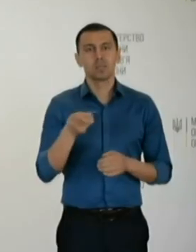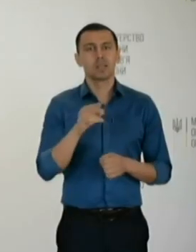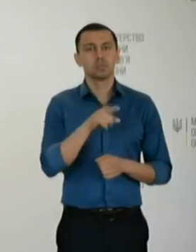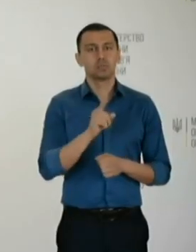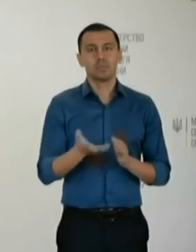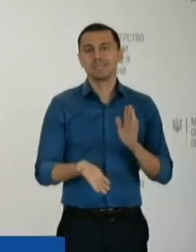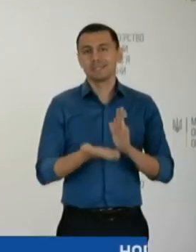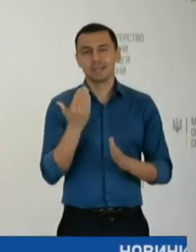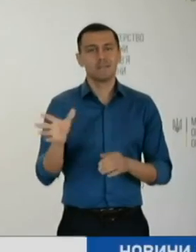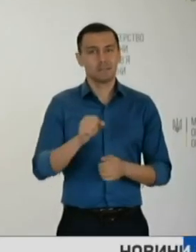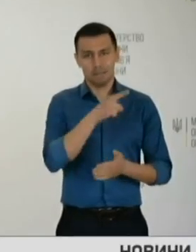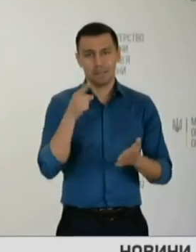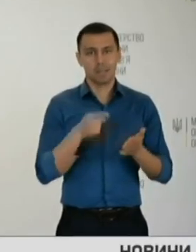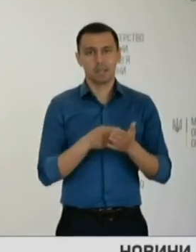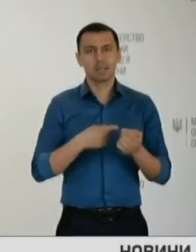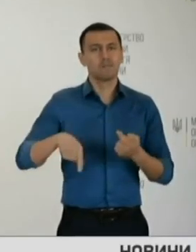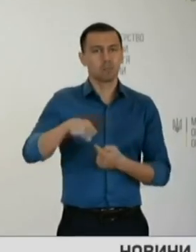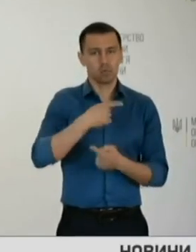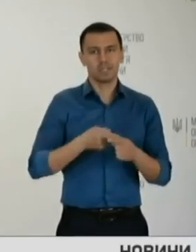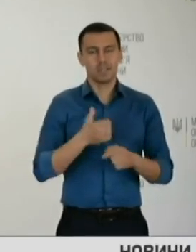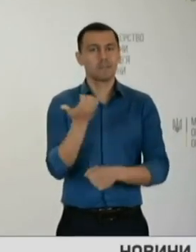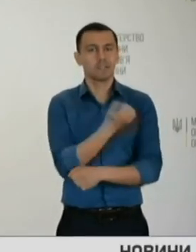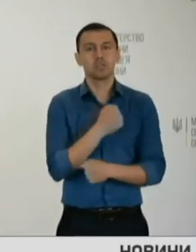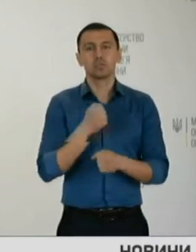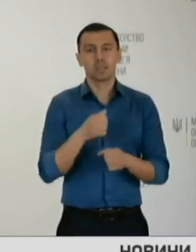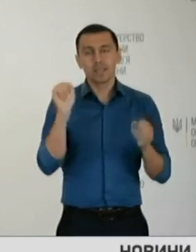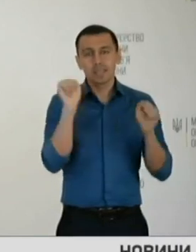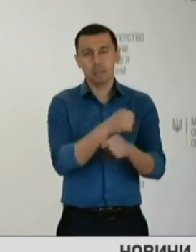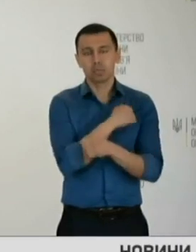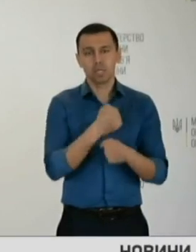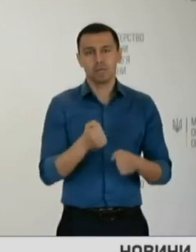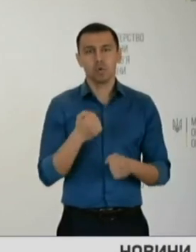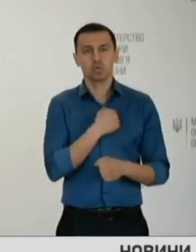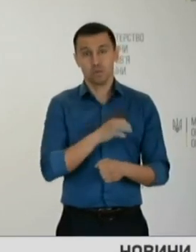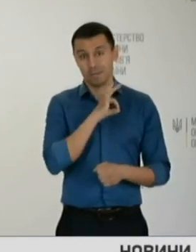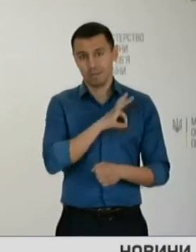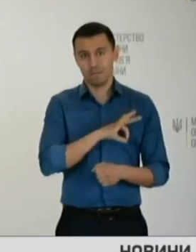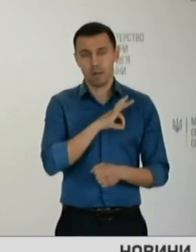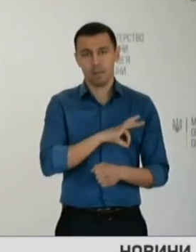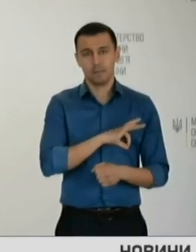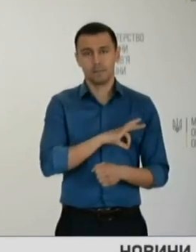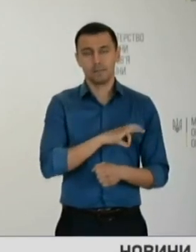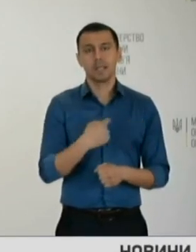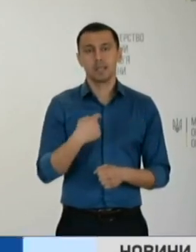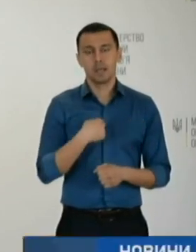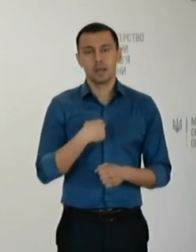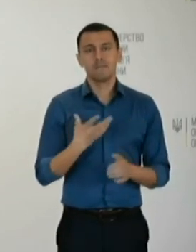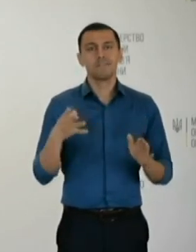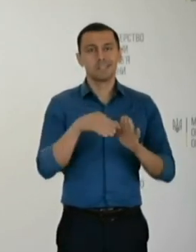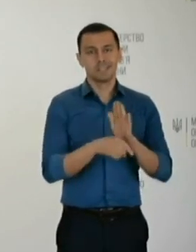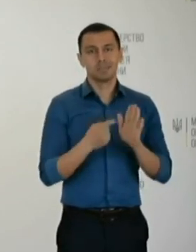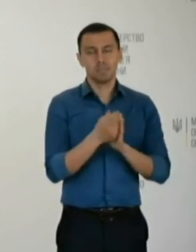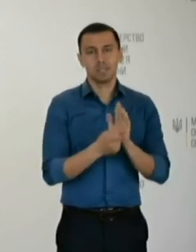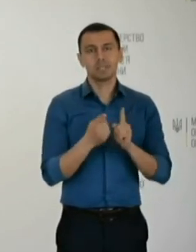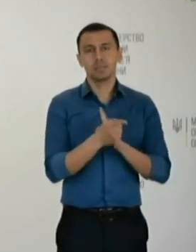того, щоб зняти всі питання навколо цієї вакцини і зробити неможливим зловживання, я вніс